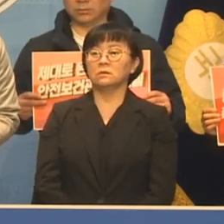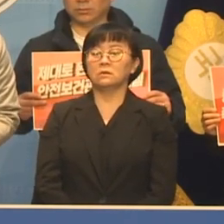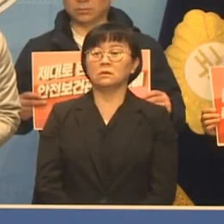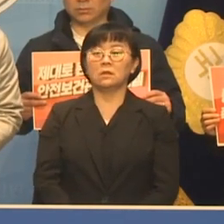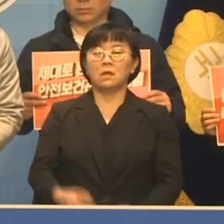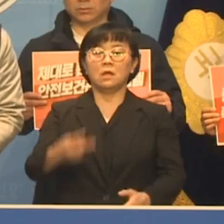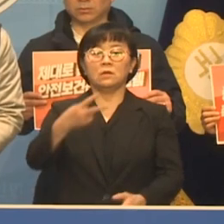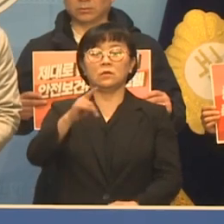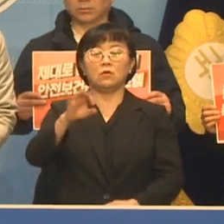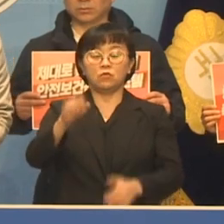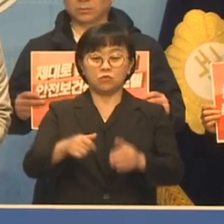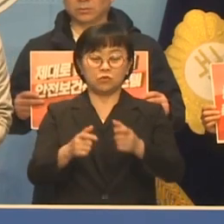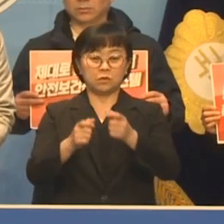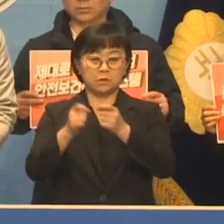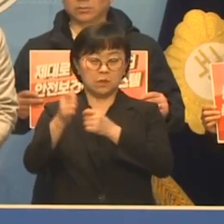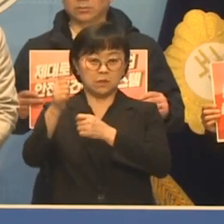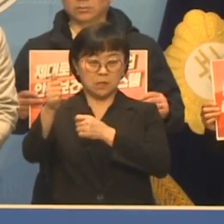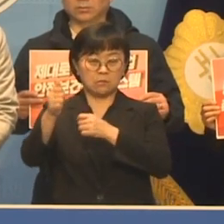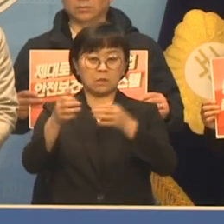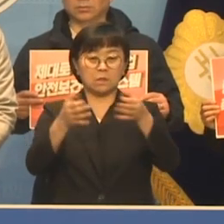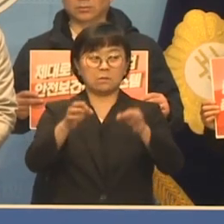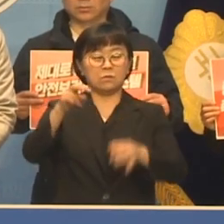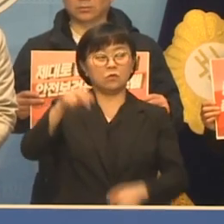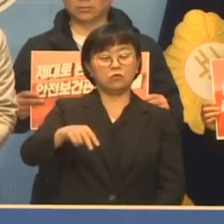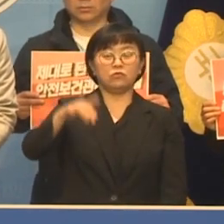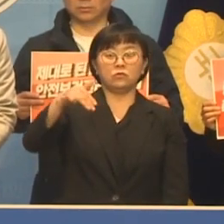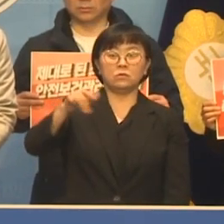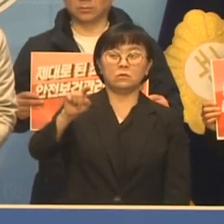예, 대우조선 지회장 김유철입니다.